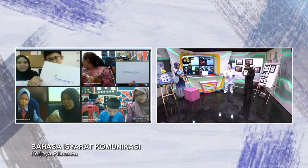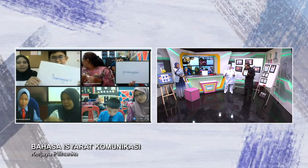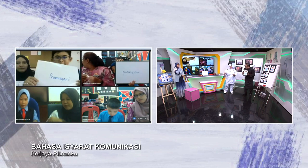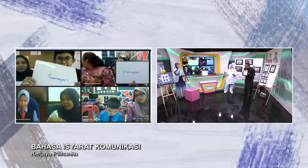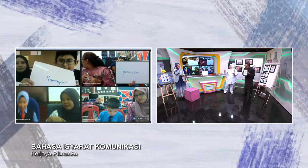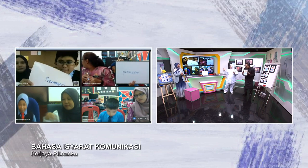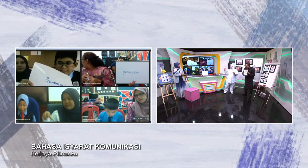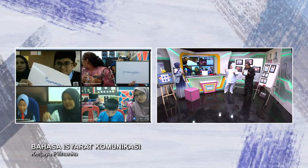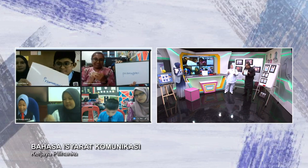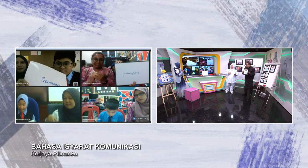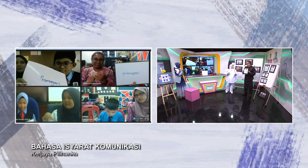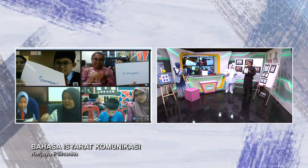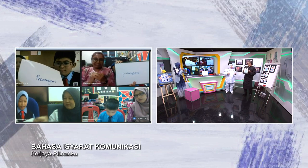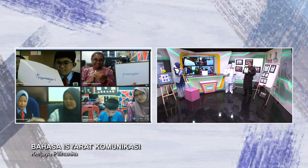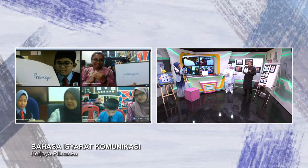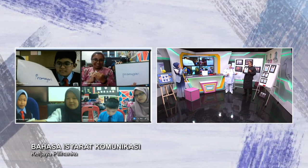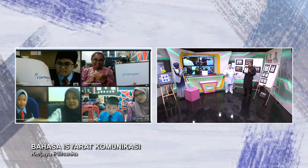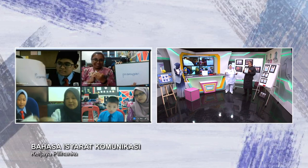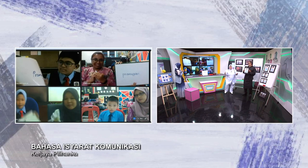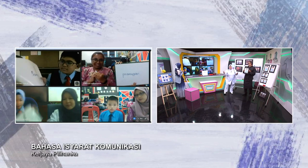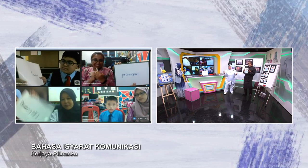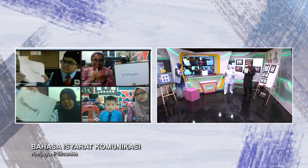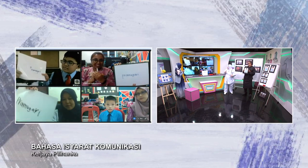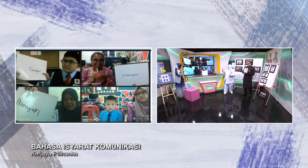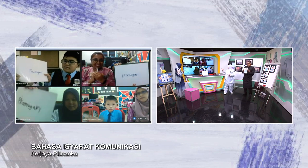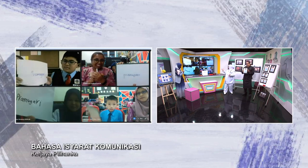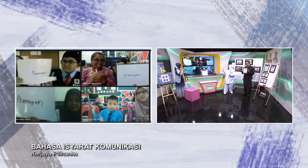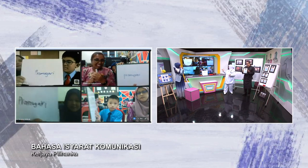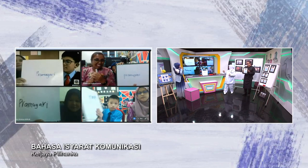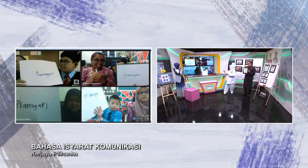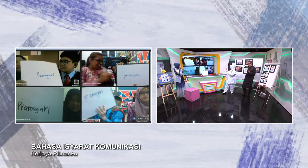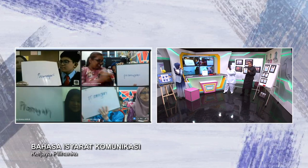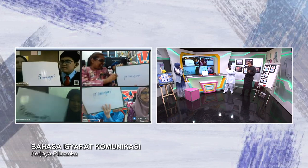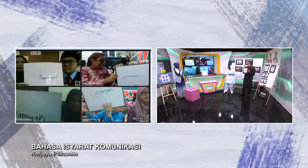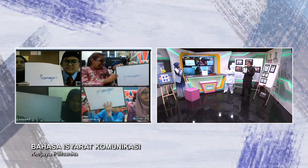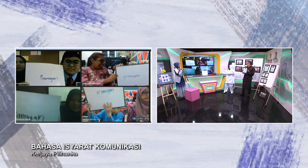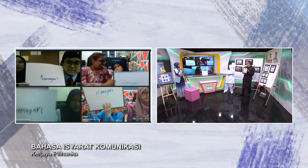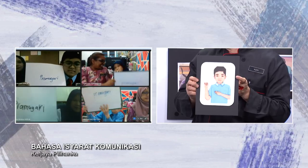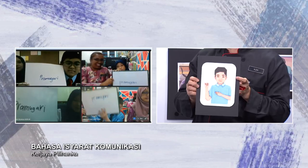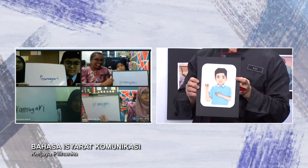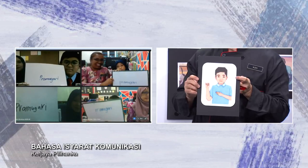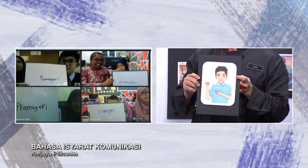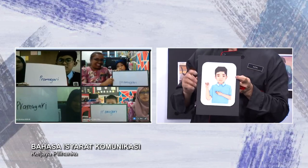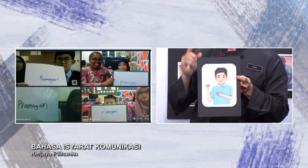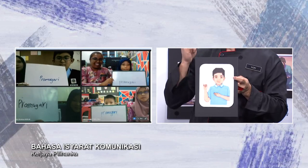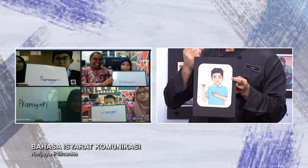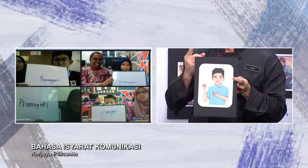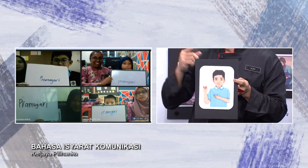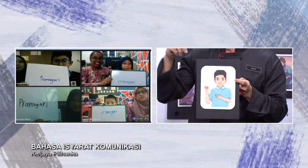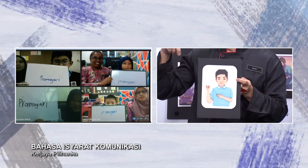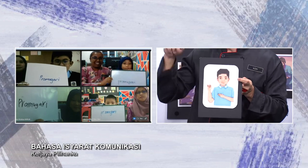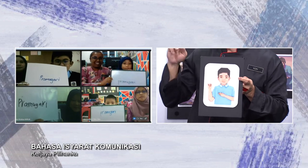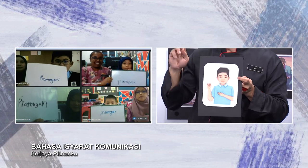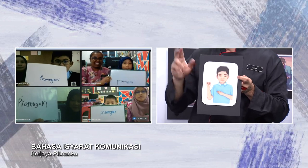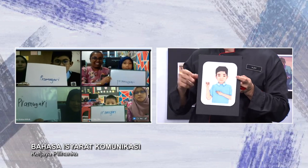Betul. Okey. Apa tu, kawan-kawan? Wah, ramai dah tu cikgu teka. Betul ke salah, cikgu? Pandai!